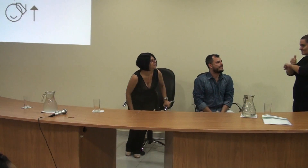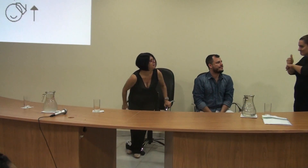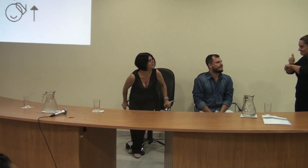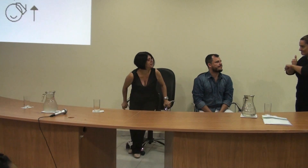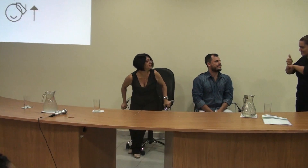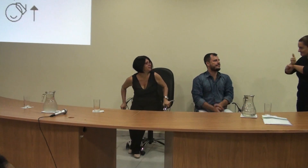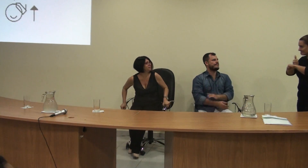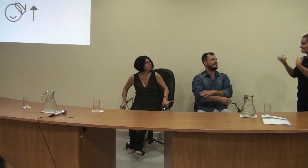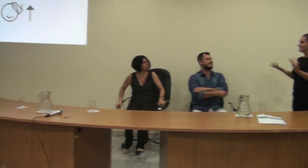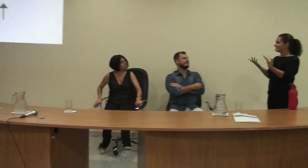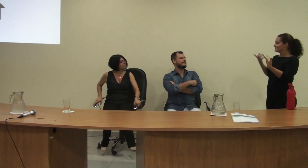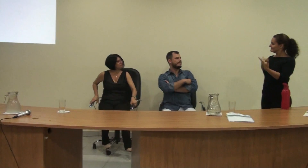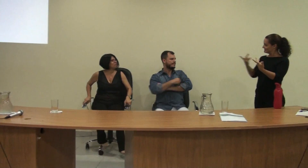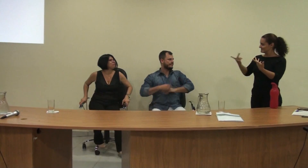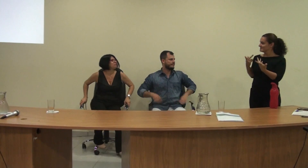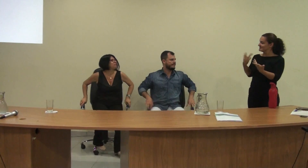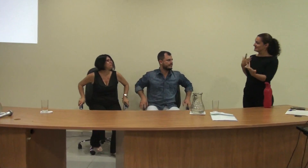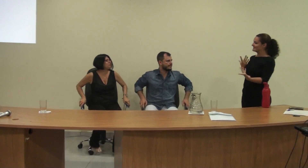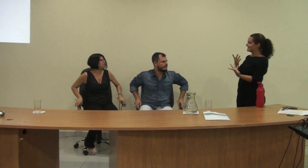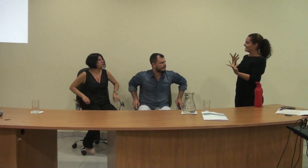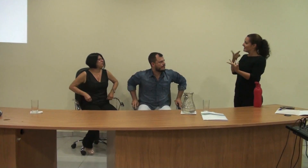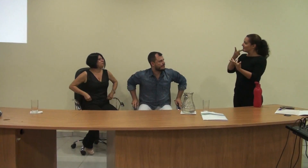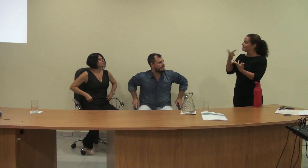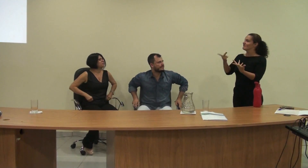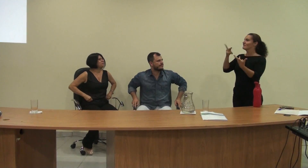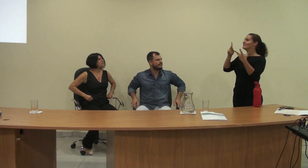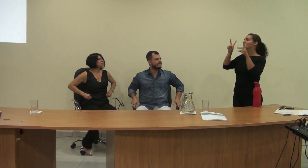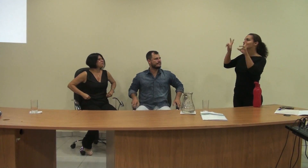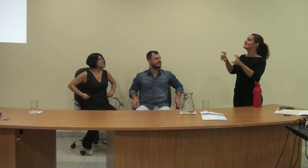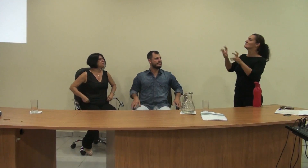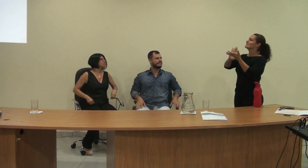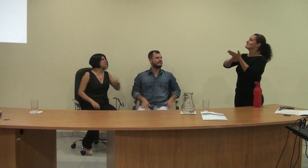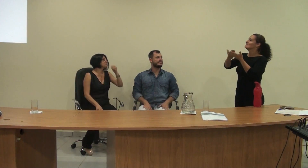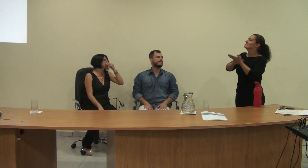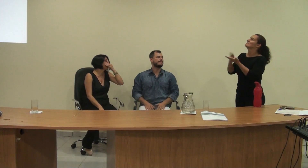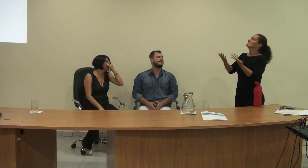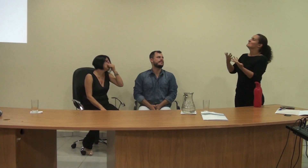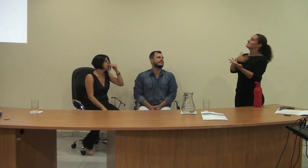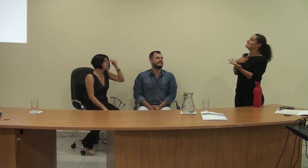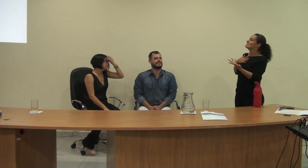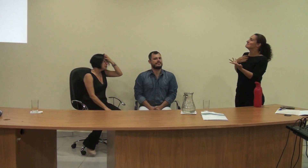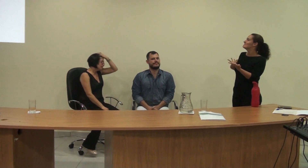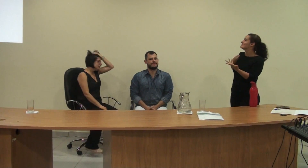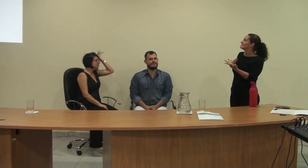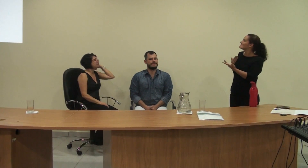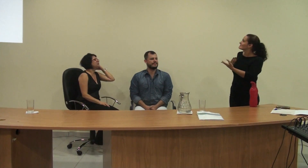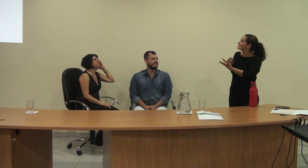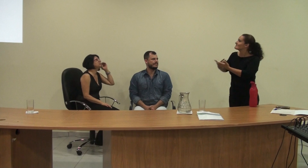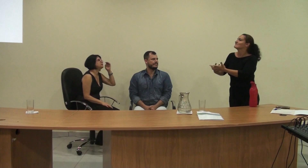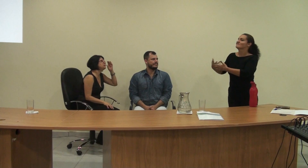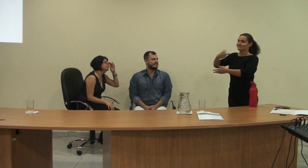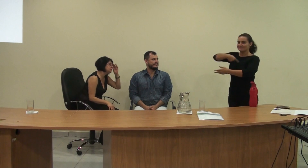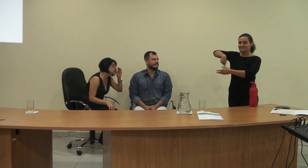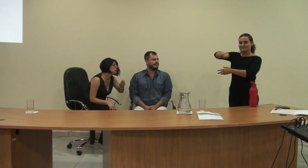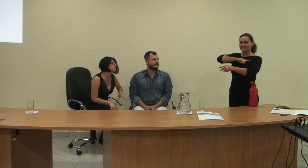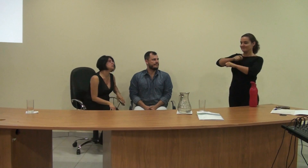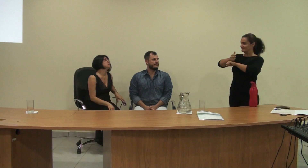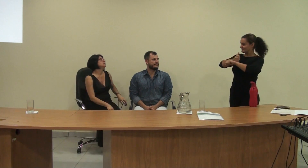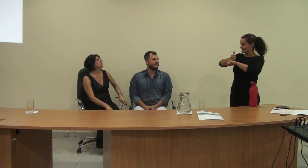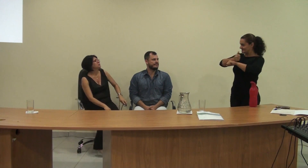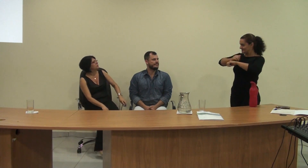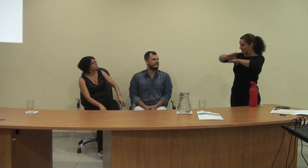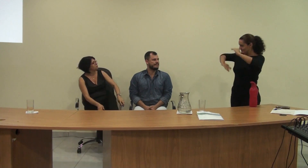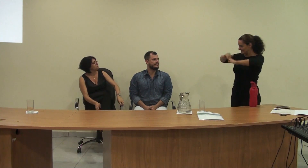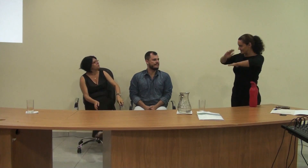Foi excelente essa própria experiência profissional. Esse assunto nos é muito caro, de interpretação. É